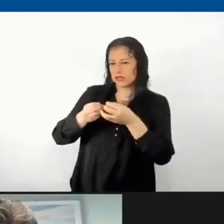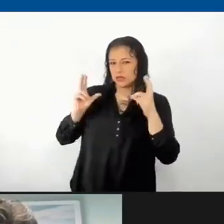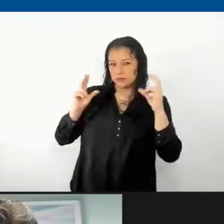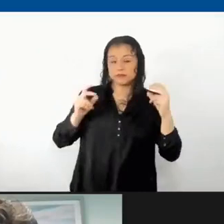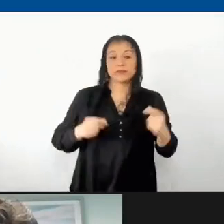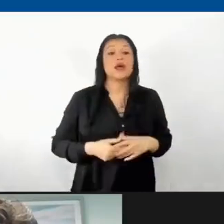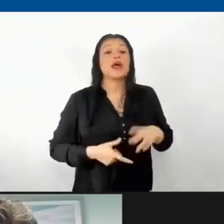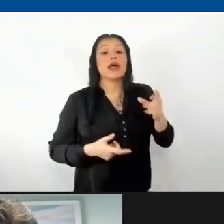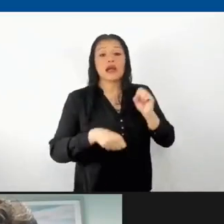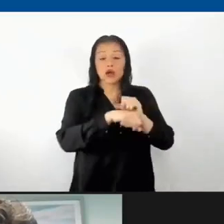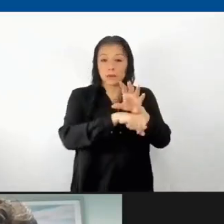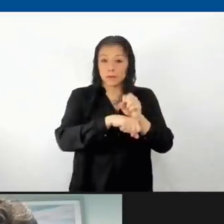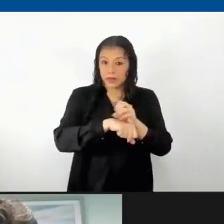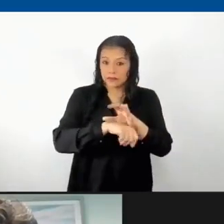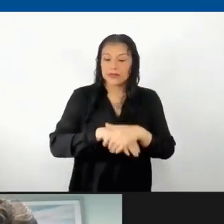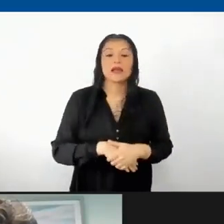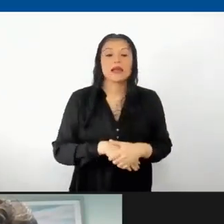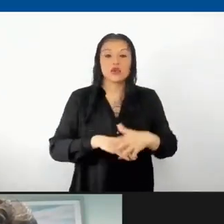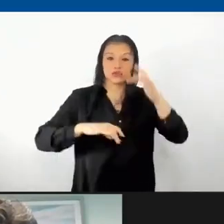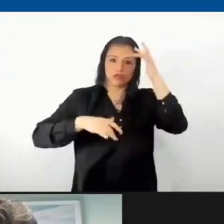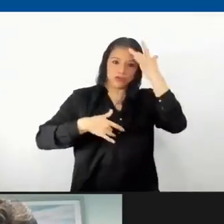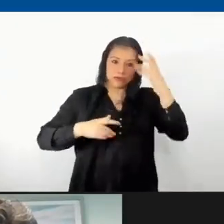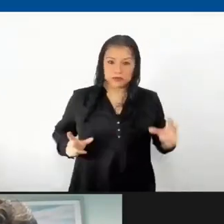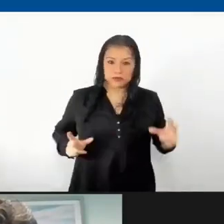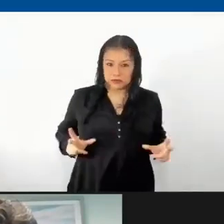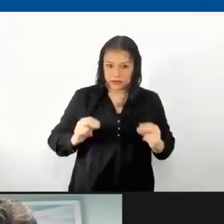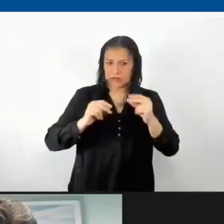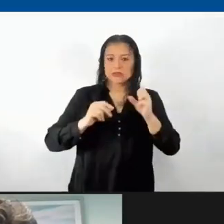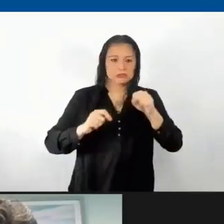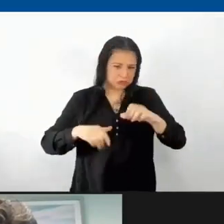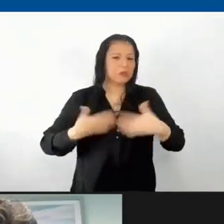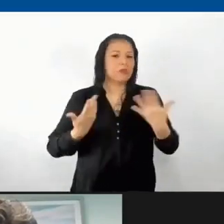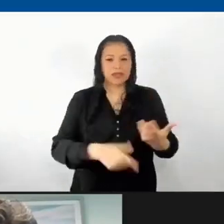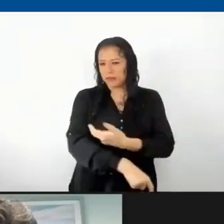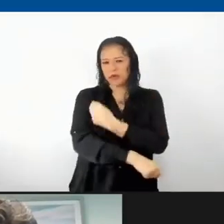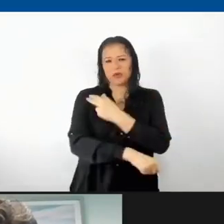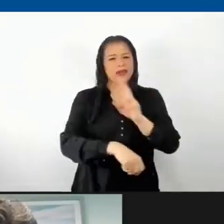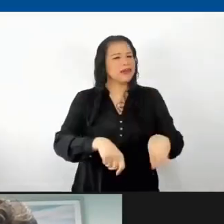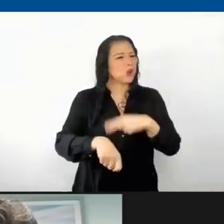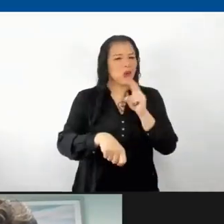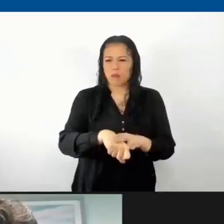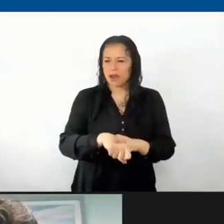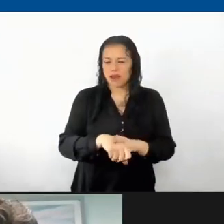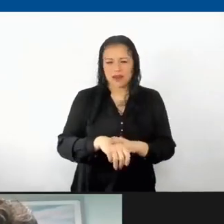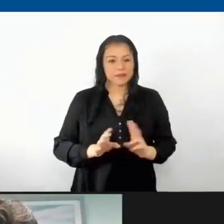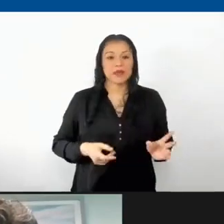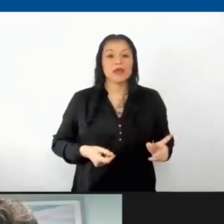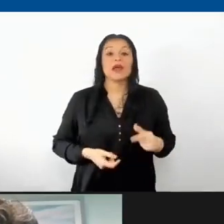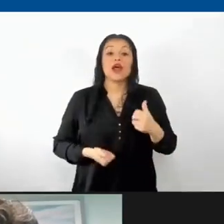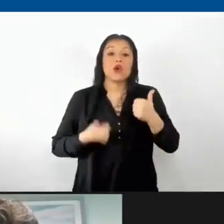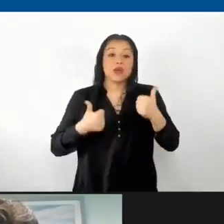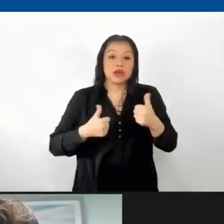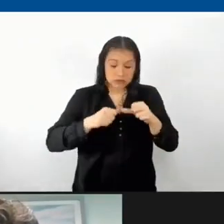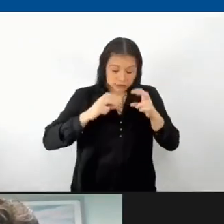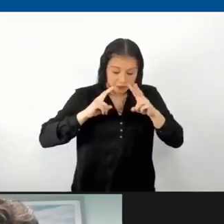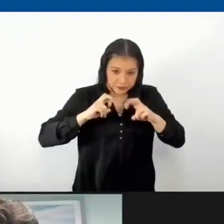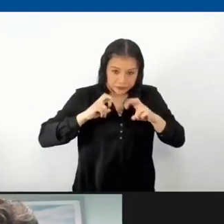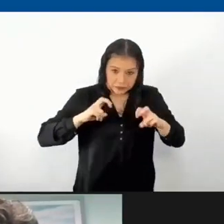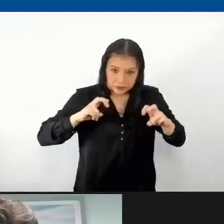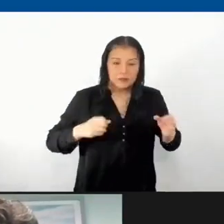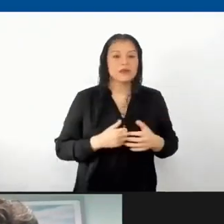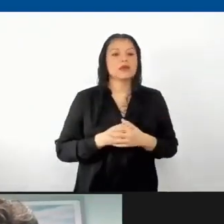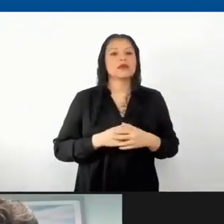que los pacientes con tratamiento activo de cáncer se puedan vacunar sin ningún problema. Lo que está en estudio es lo que pregunta el